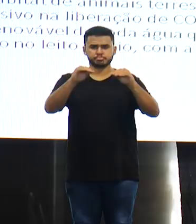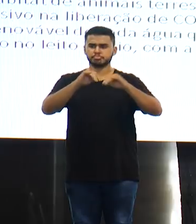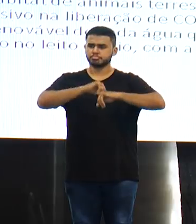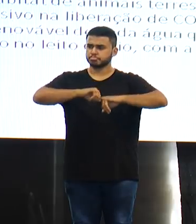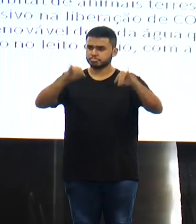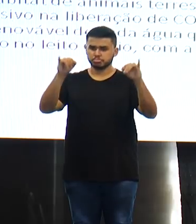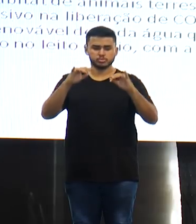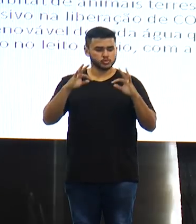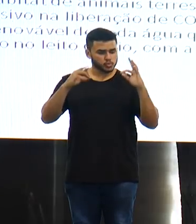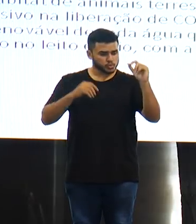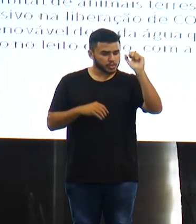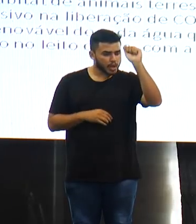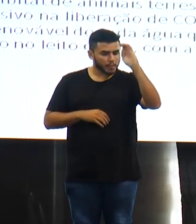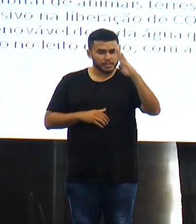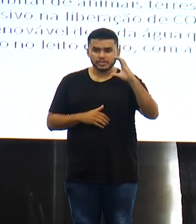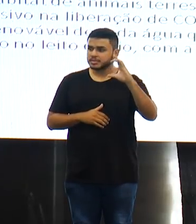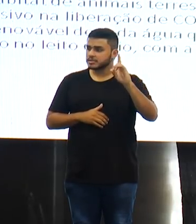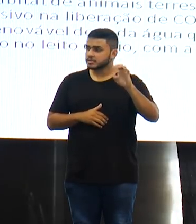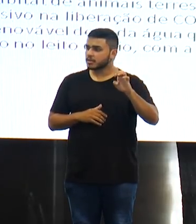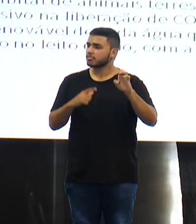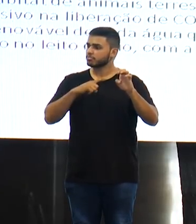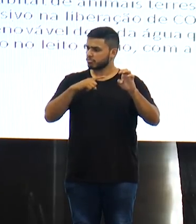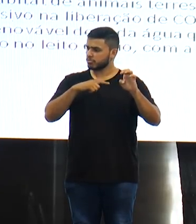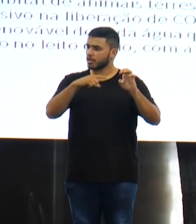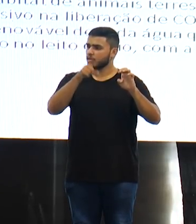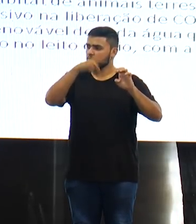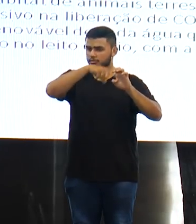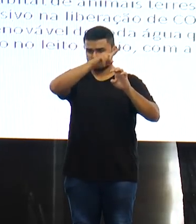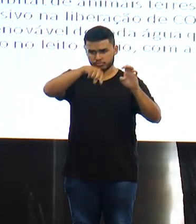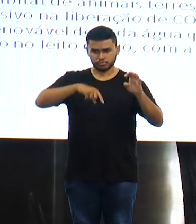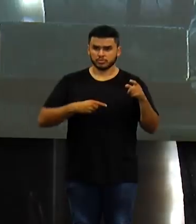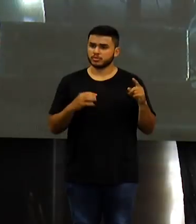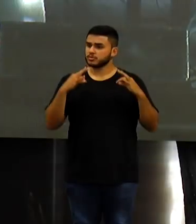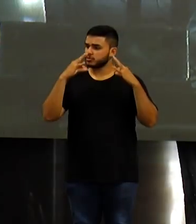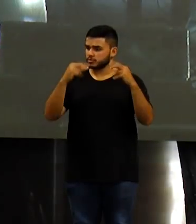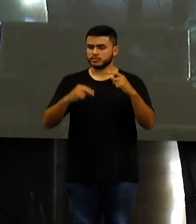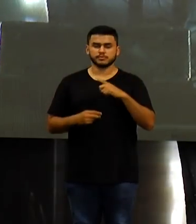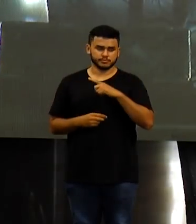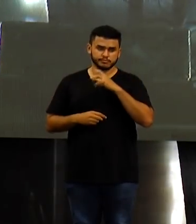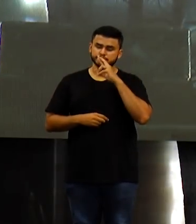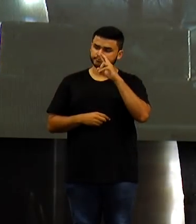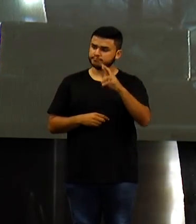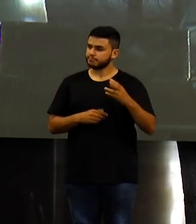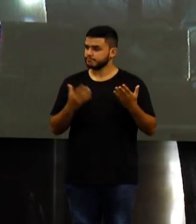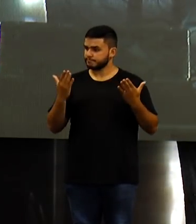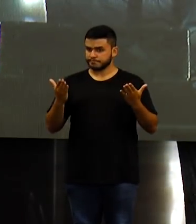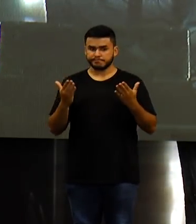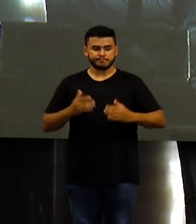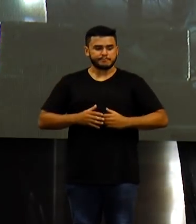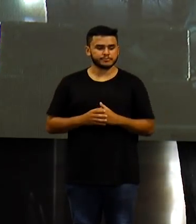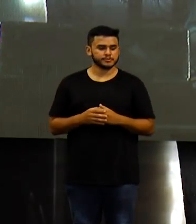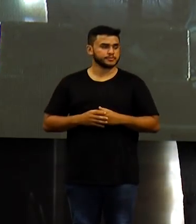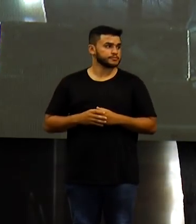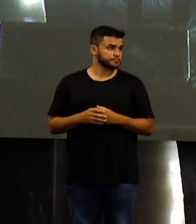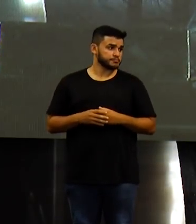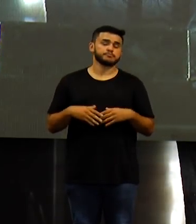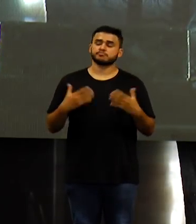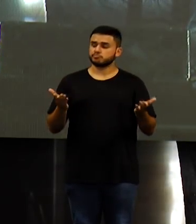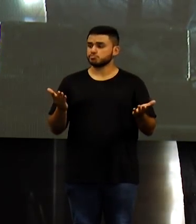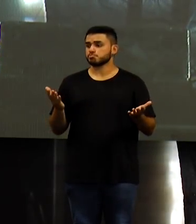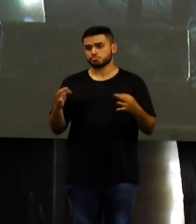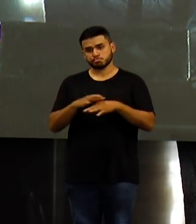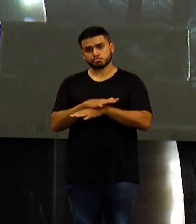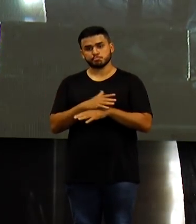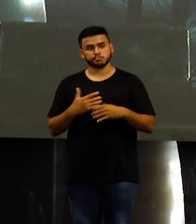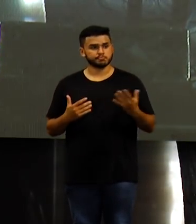ele gabaritado. As questões que vão aparecendo subsequentemente, elas estão todas gabaritadas, certo? E a gente para por